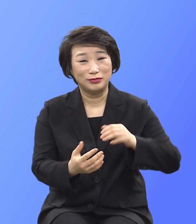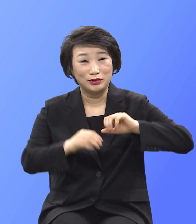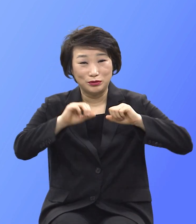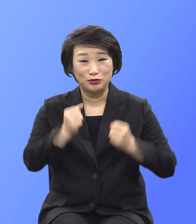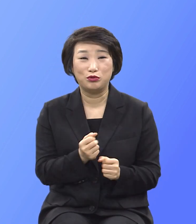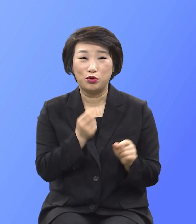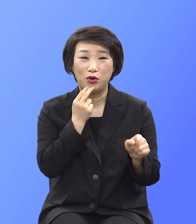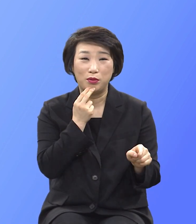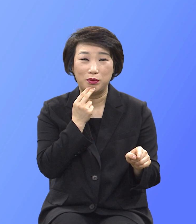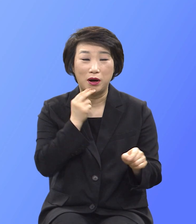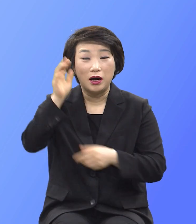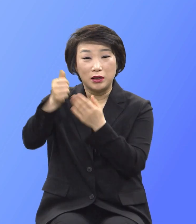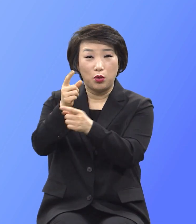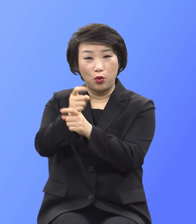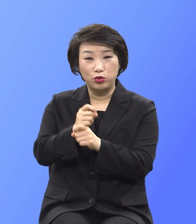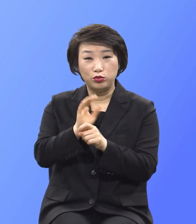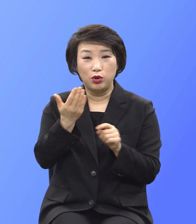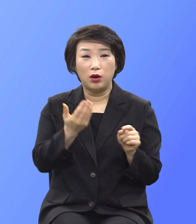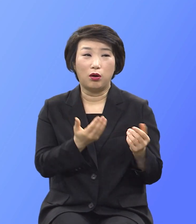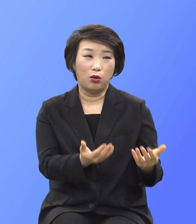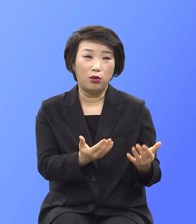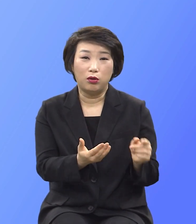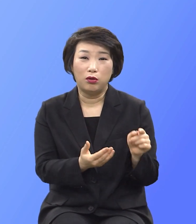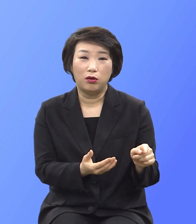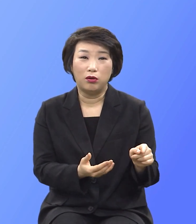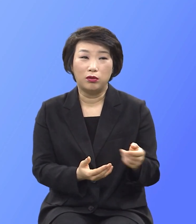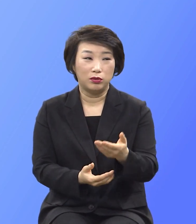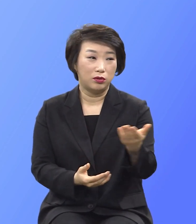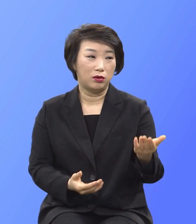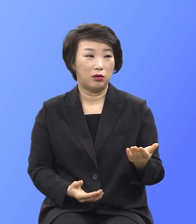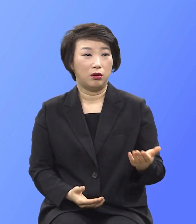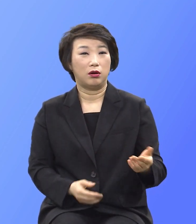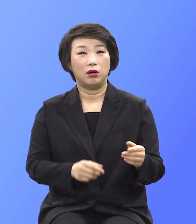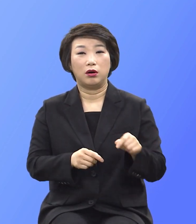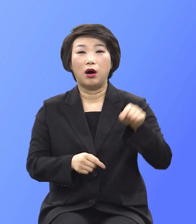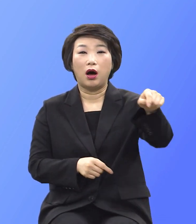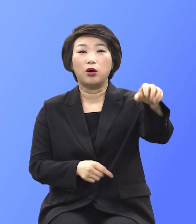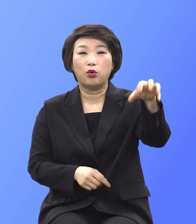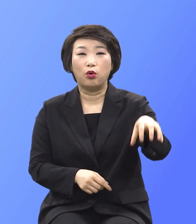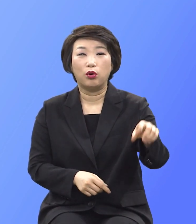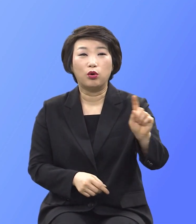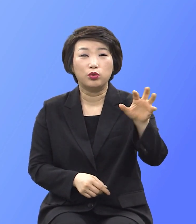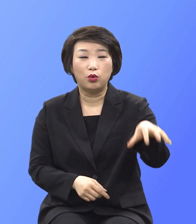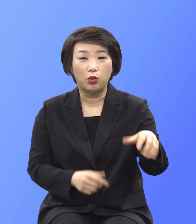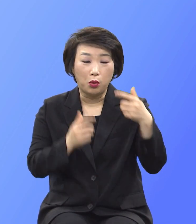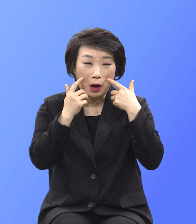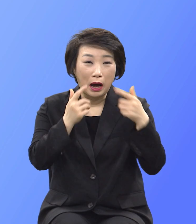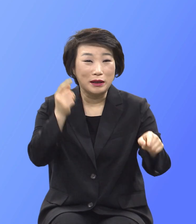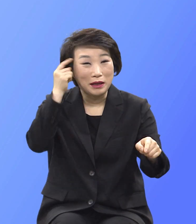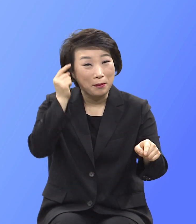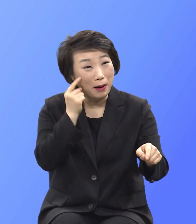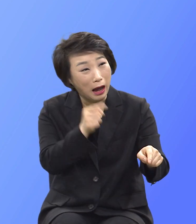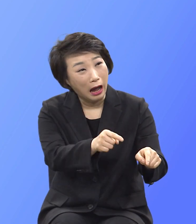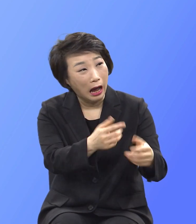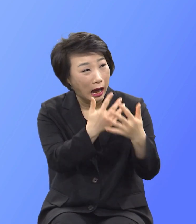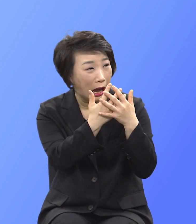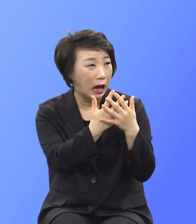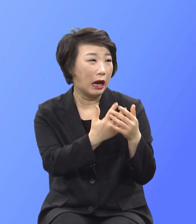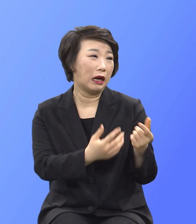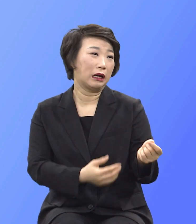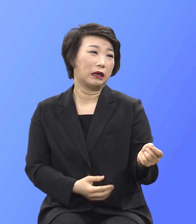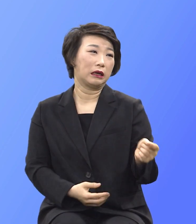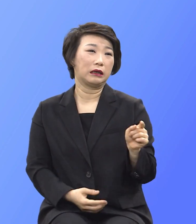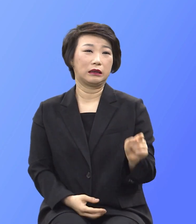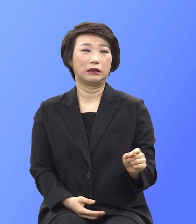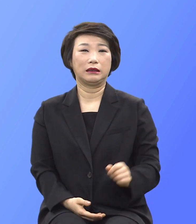굴복하느니 하나님과 원수가 돼버렸더니 갈 곳은 어딘가 많이 눈앞에 보이지